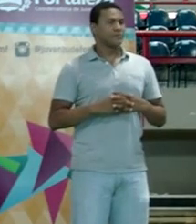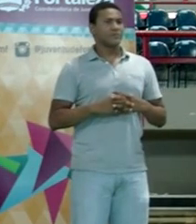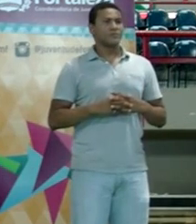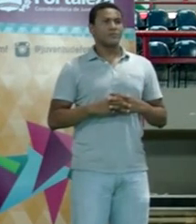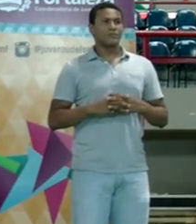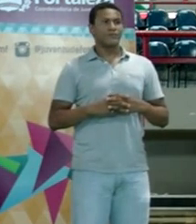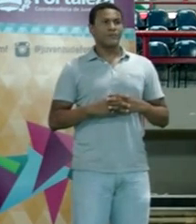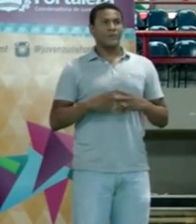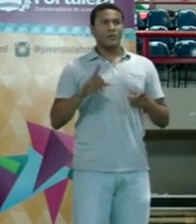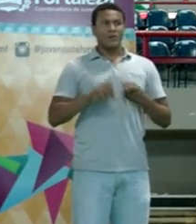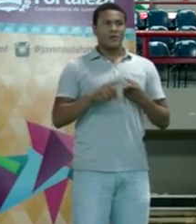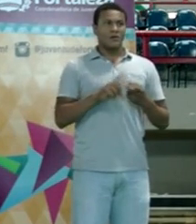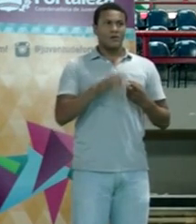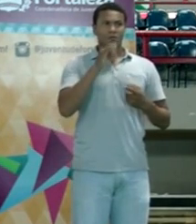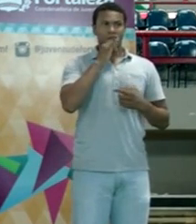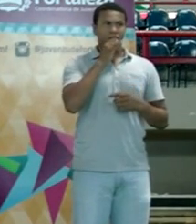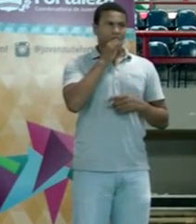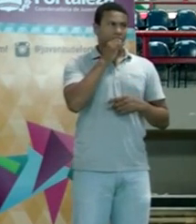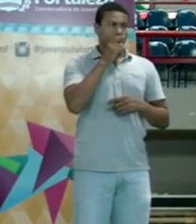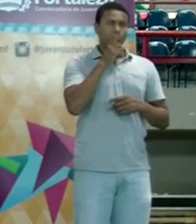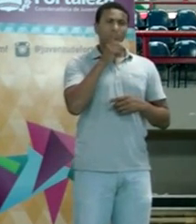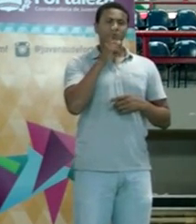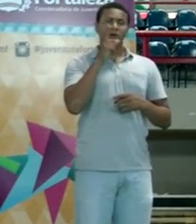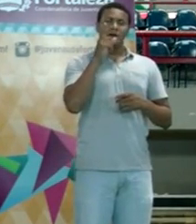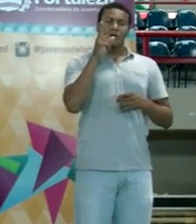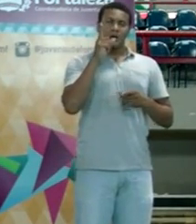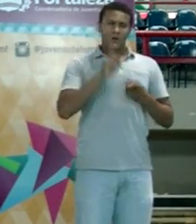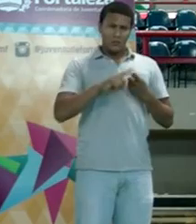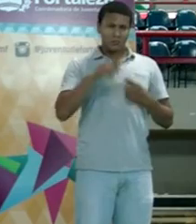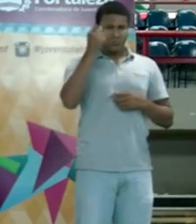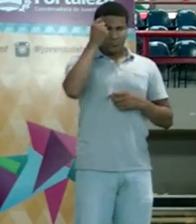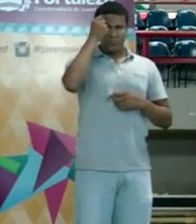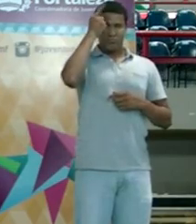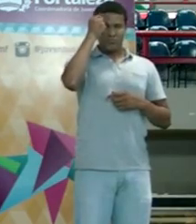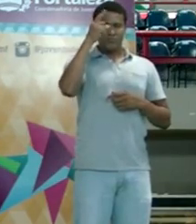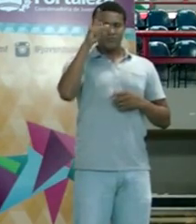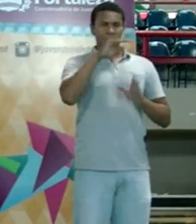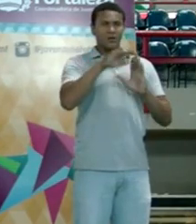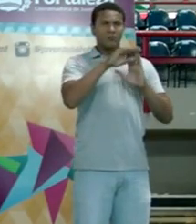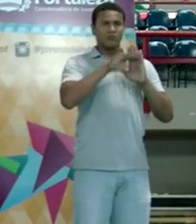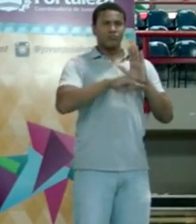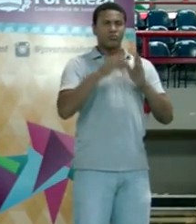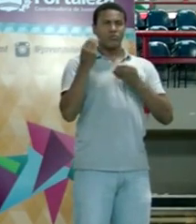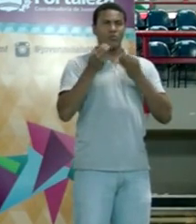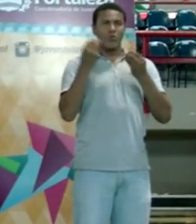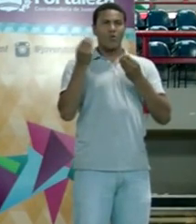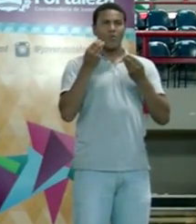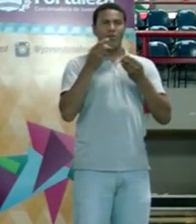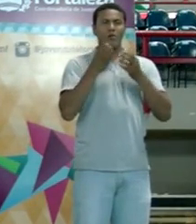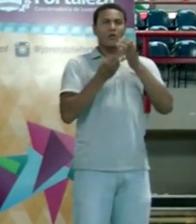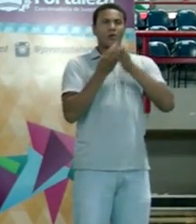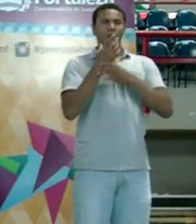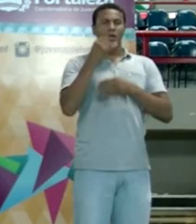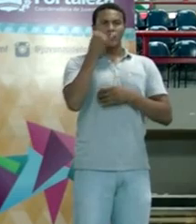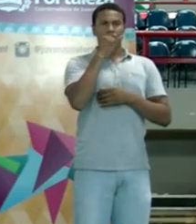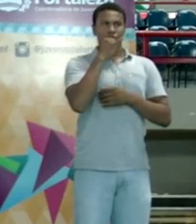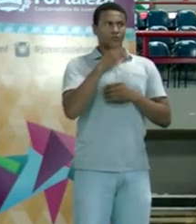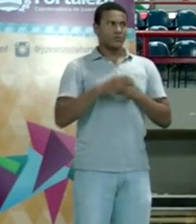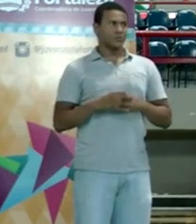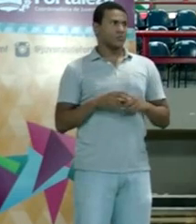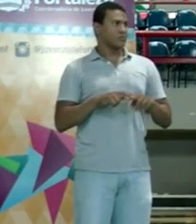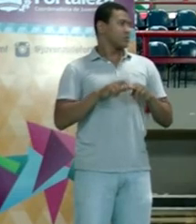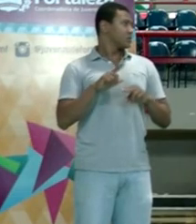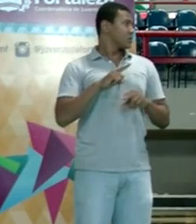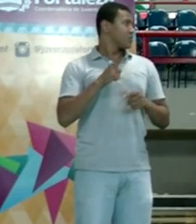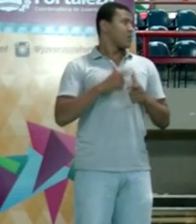as ideias de uma diminuição de certos tipos de fontes de energia, né? Então as formas de melhorar são diversas. O